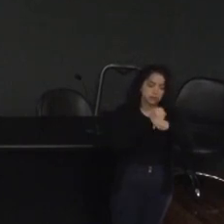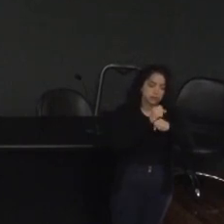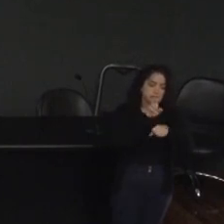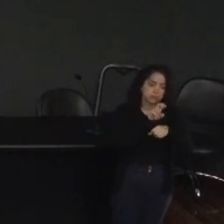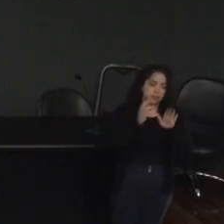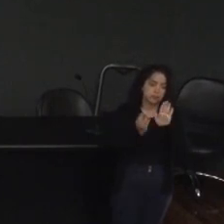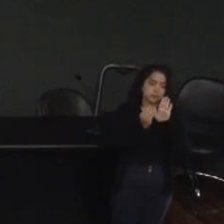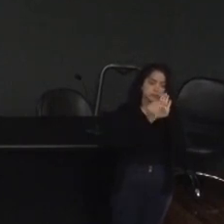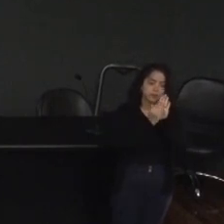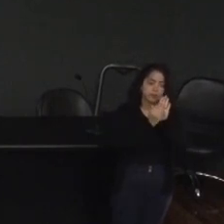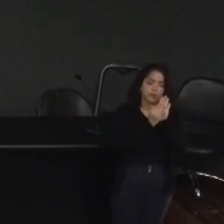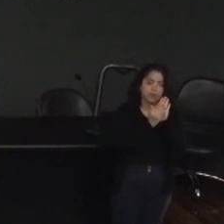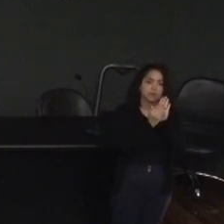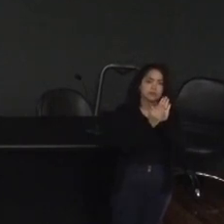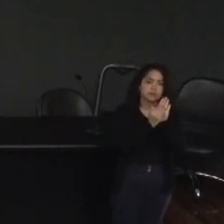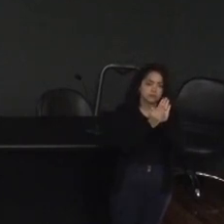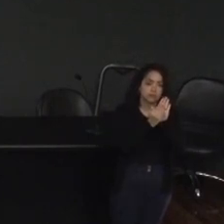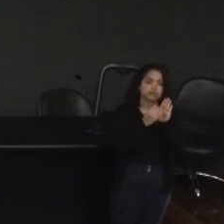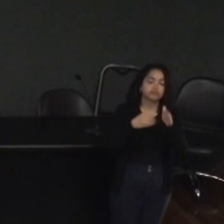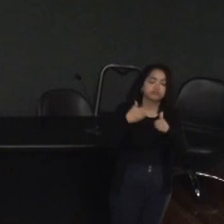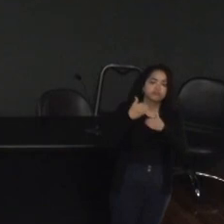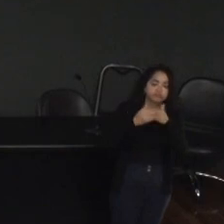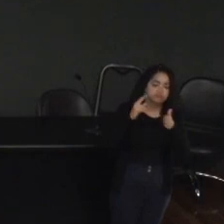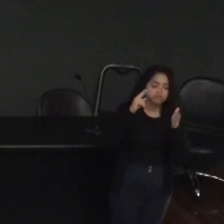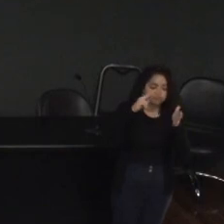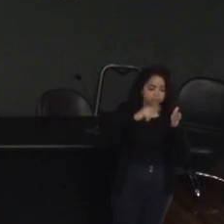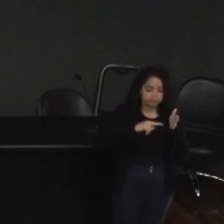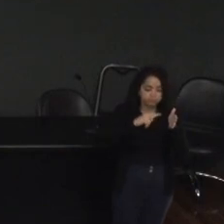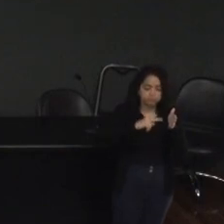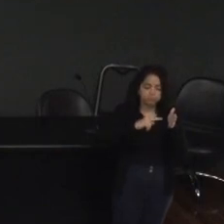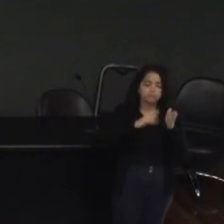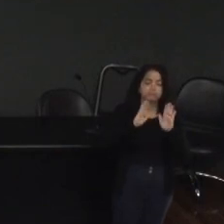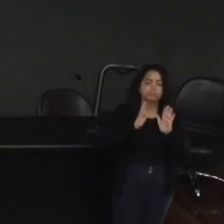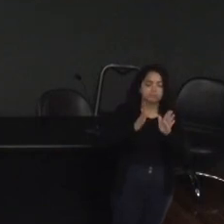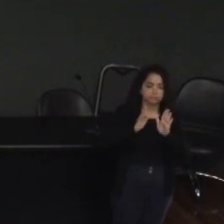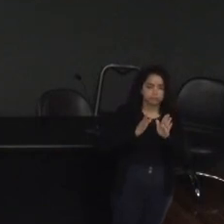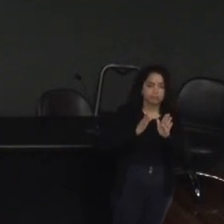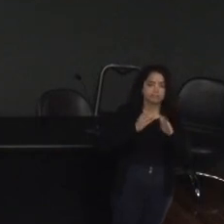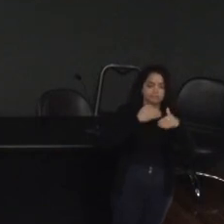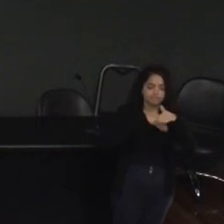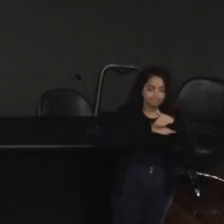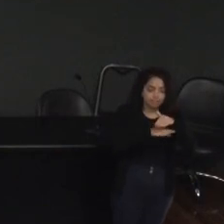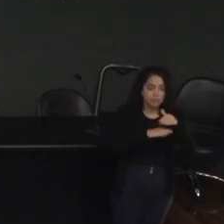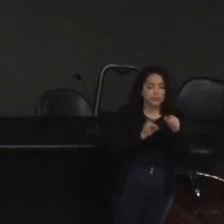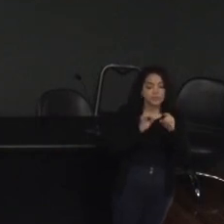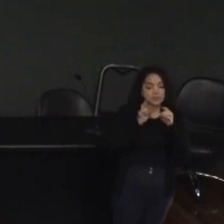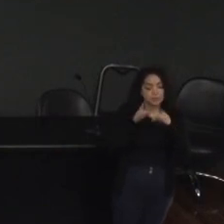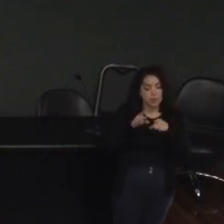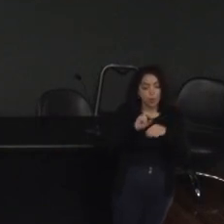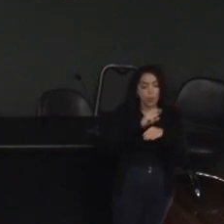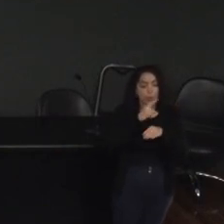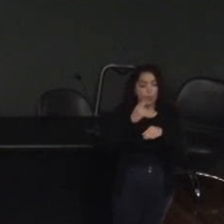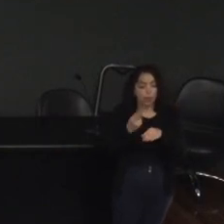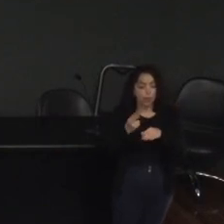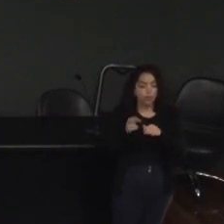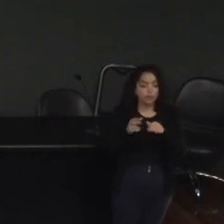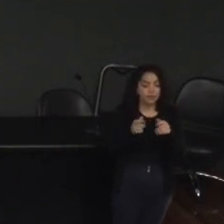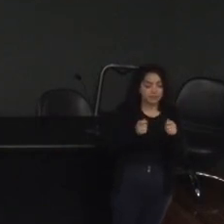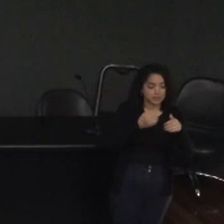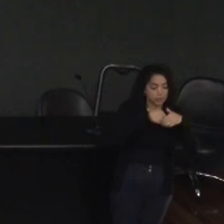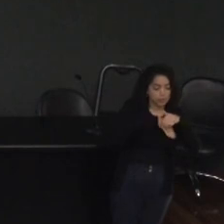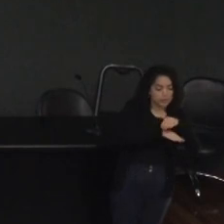entende então o ciclo de vida quando você olhar o ciclo de vida você já vai ter necessidade ele vai ser eliminado ou se ele vai ser retido